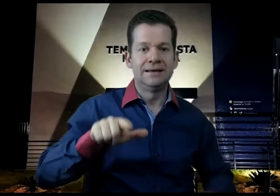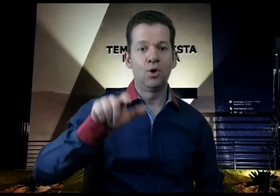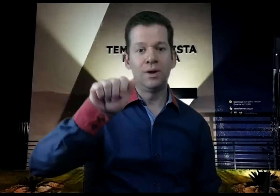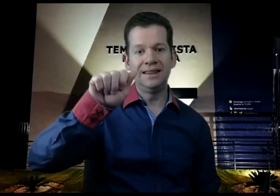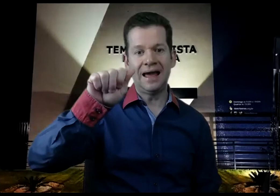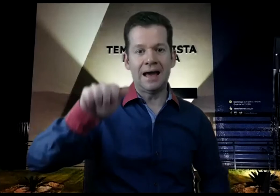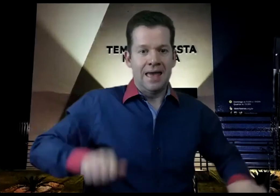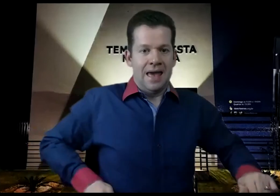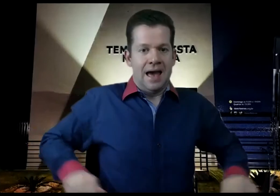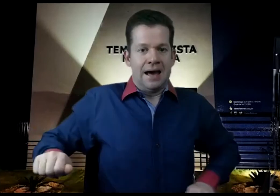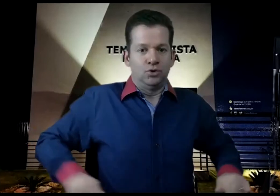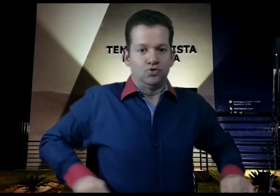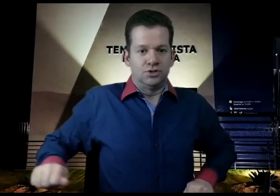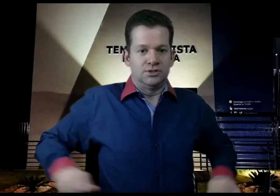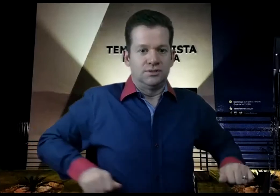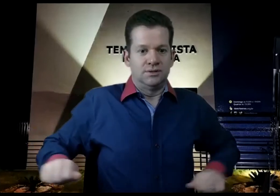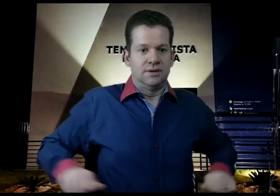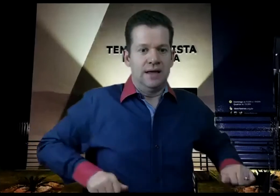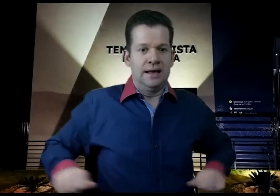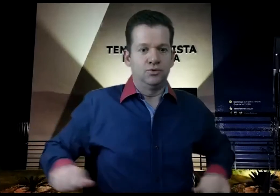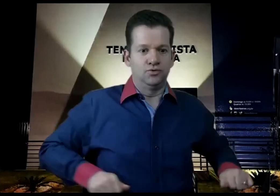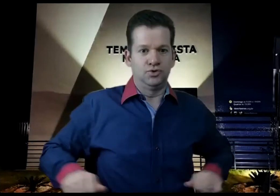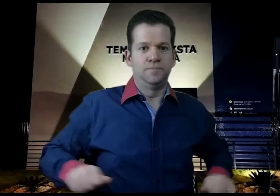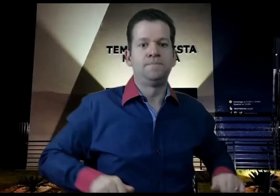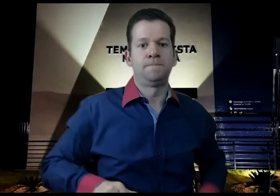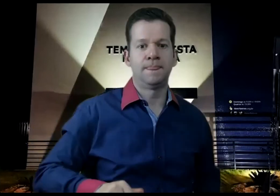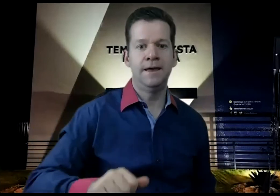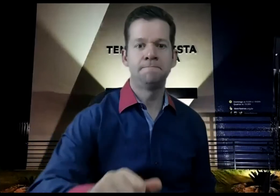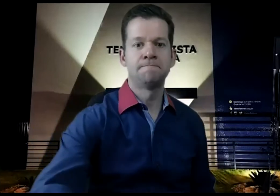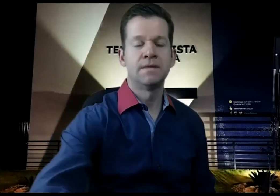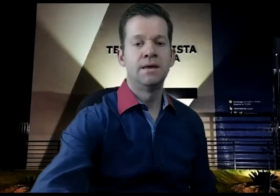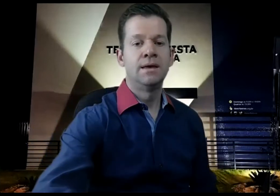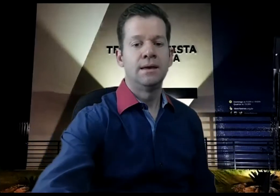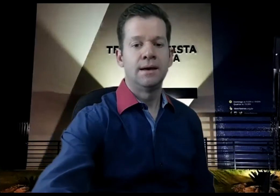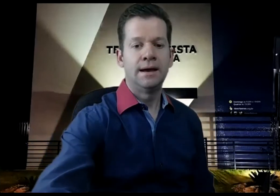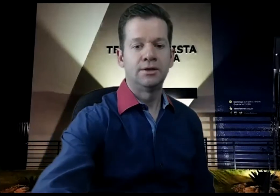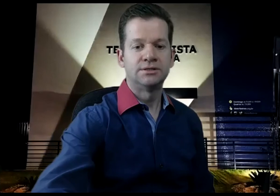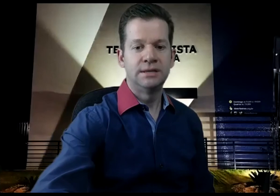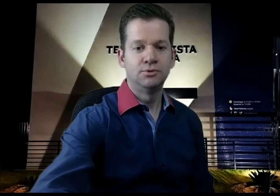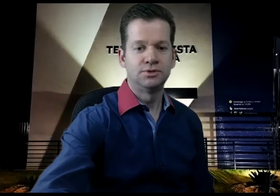com a letra A. Atos. Atos. Ok? Aí nós temos